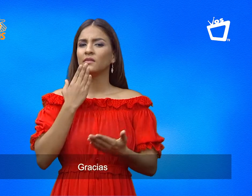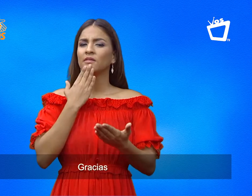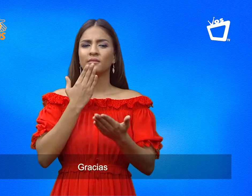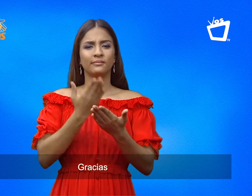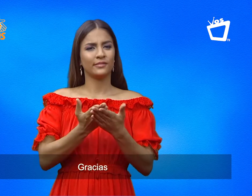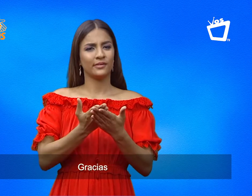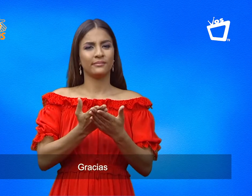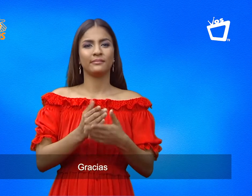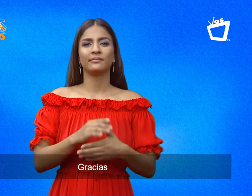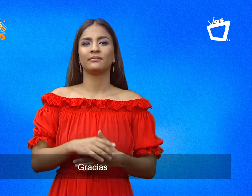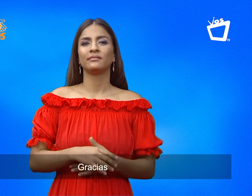gracias